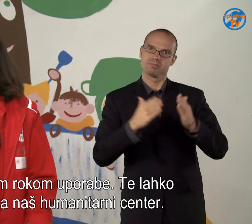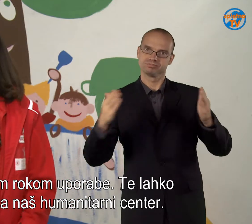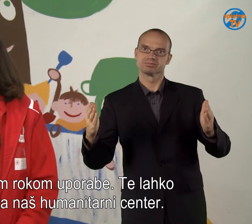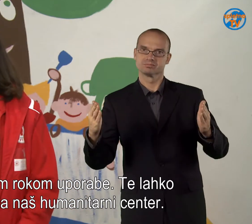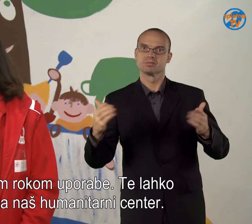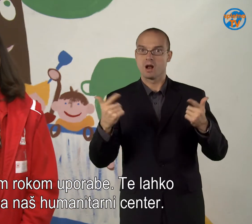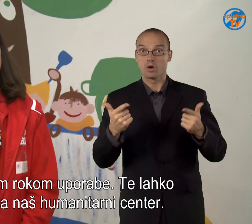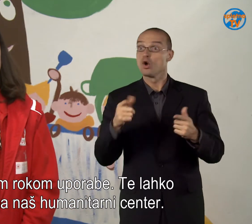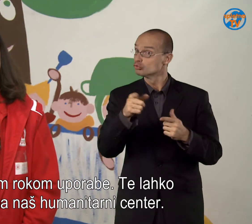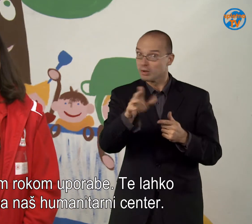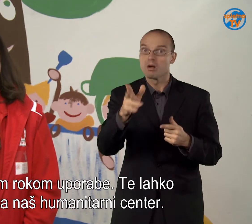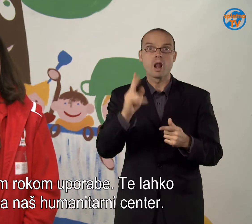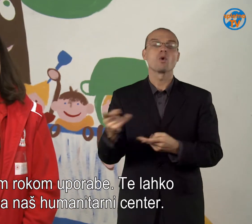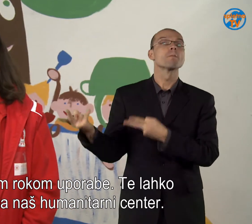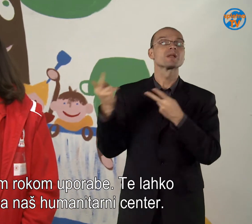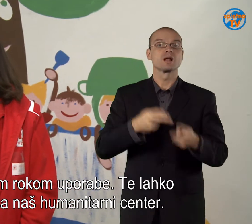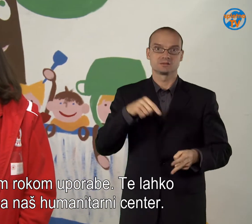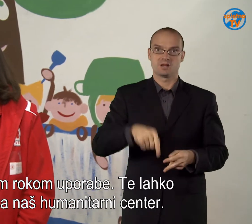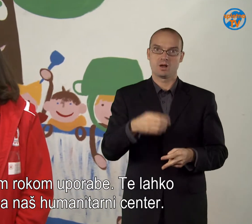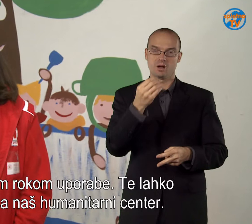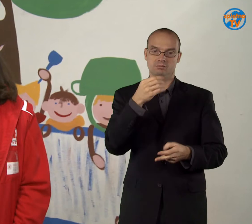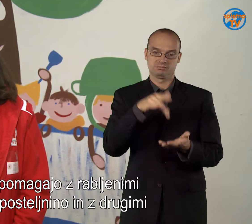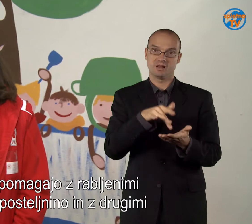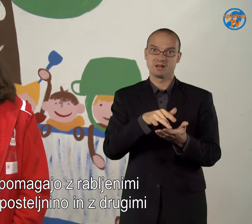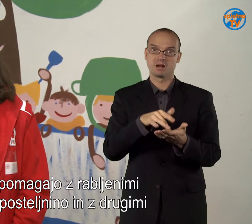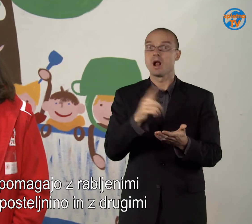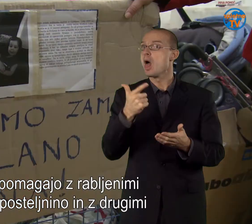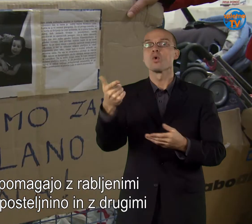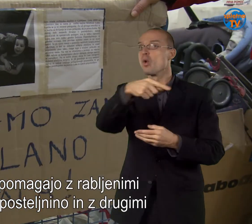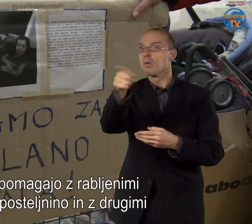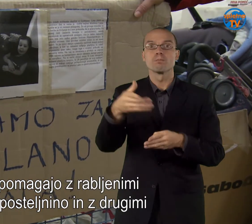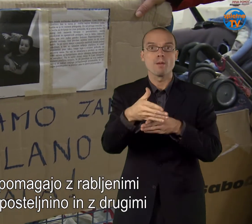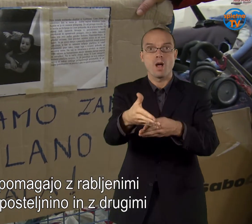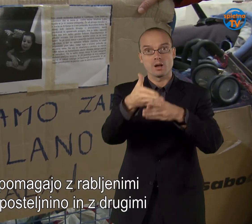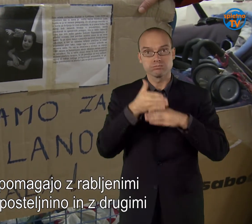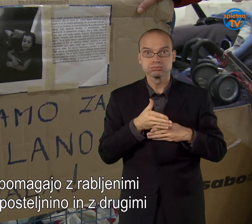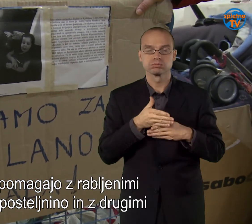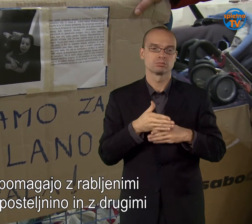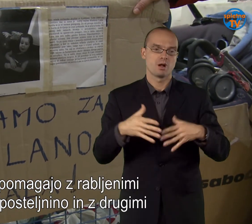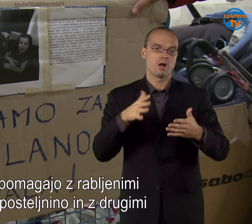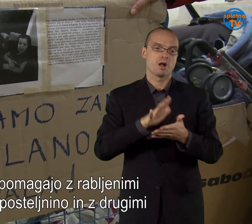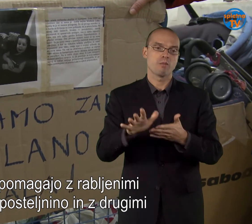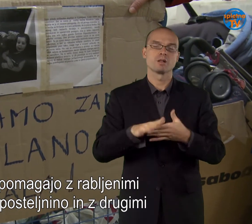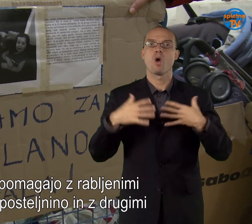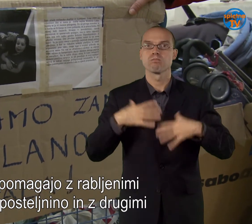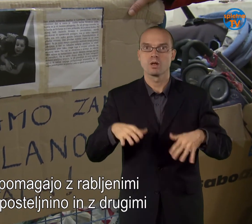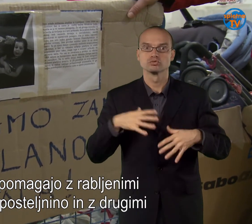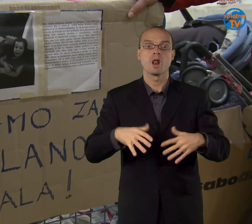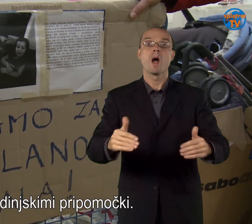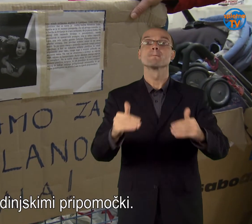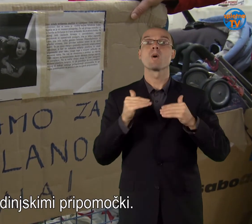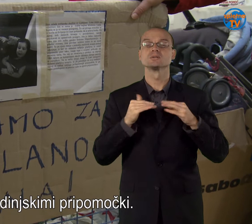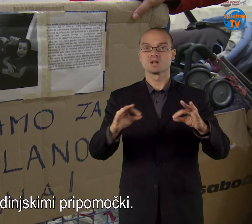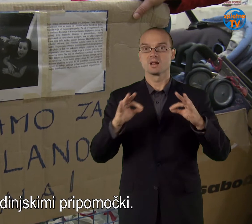lahko prinesejo kar k nam v humanitarni center, lahko pomagajo z rabljenimi oblačili, posteljnino in